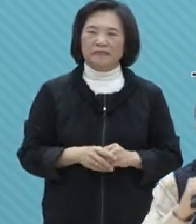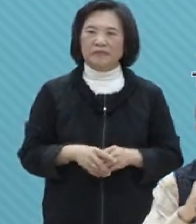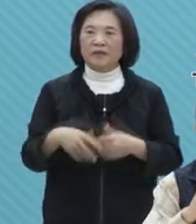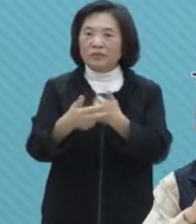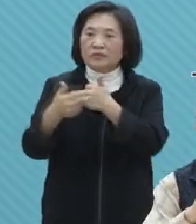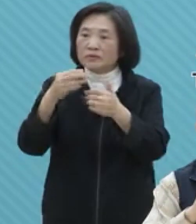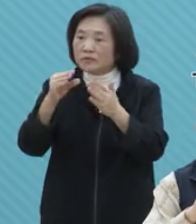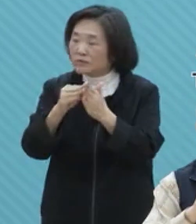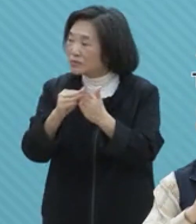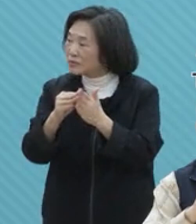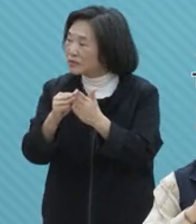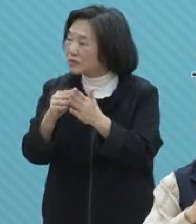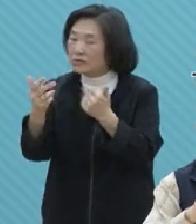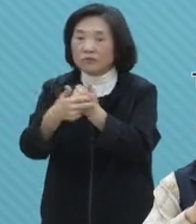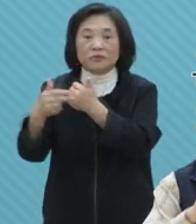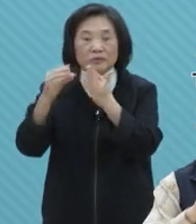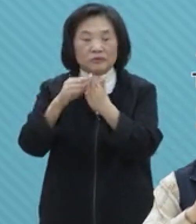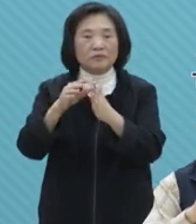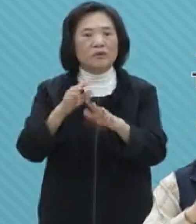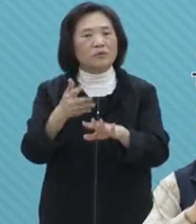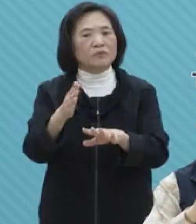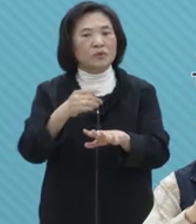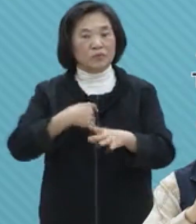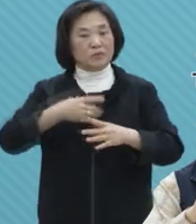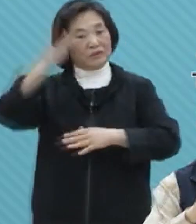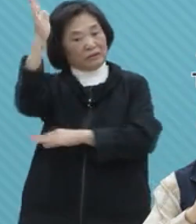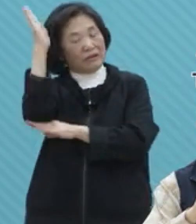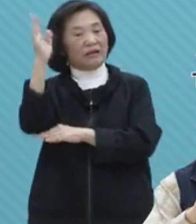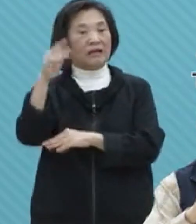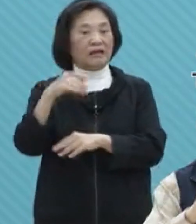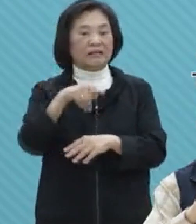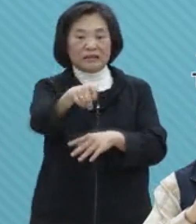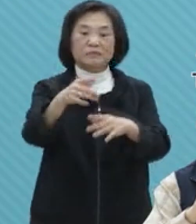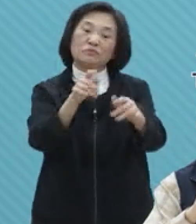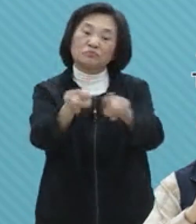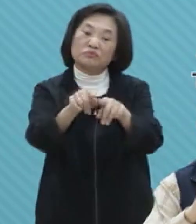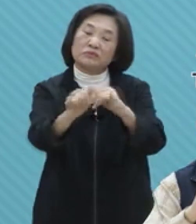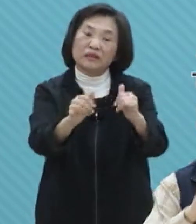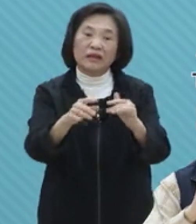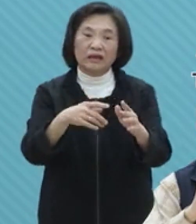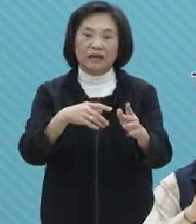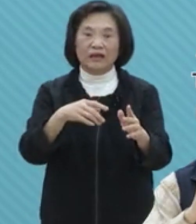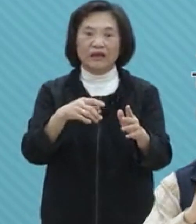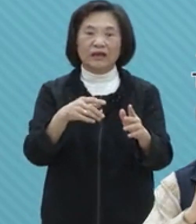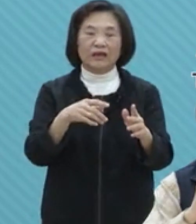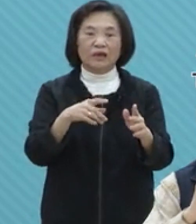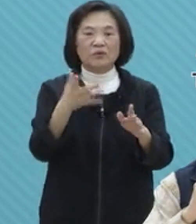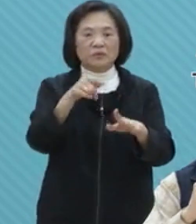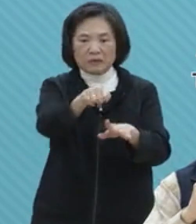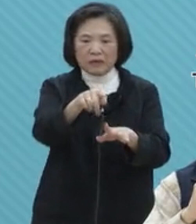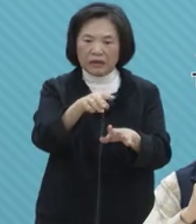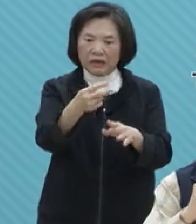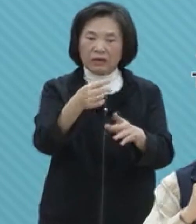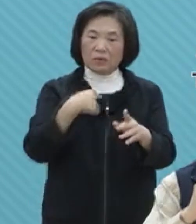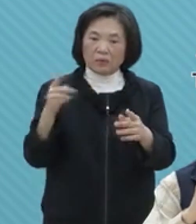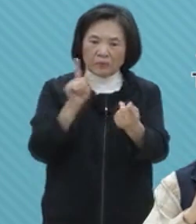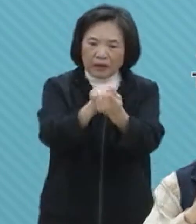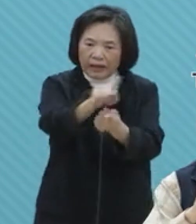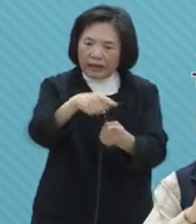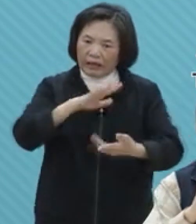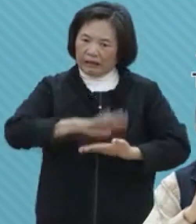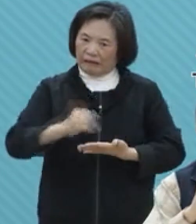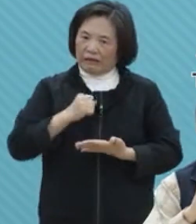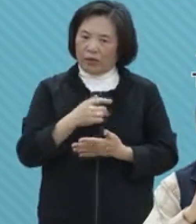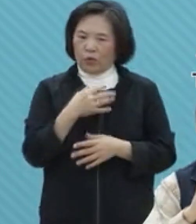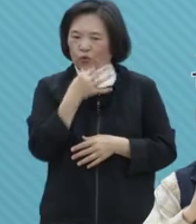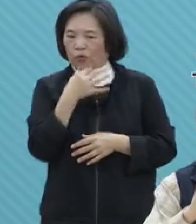局遇到核心总有压力，我们是官府呢，他是被我们管理的单位，怎么会？不过是这样的哦，我倒觉得这